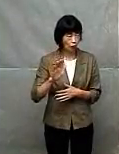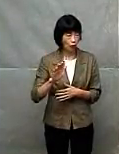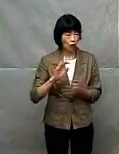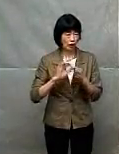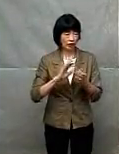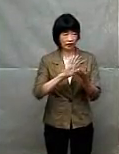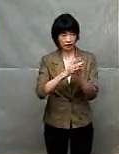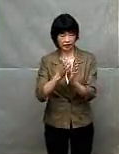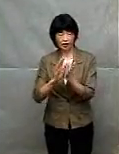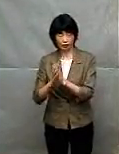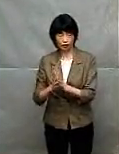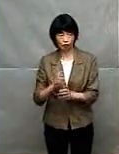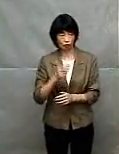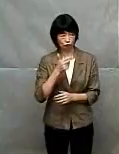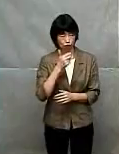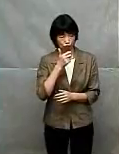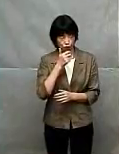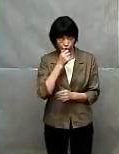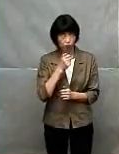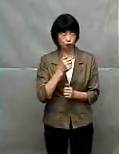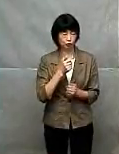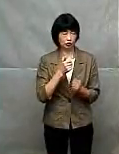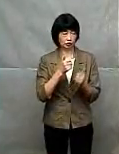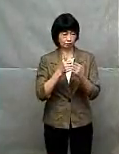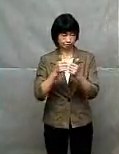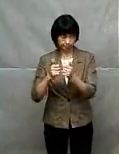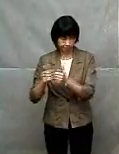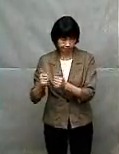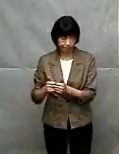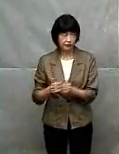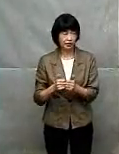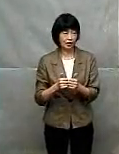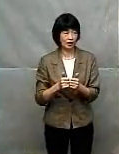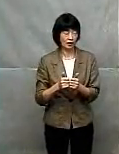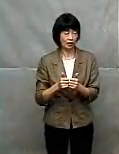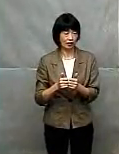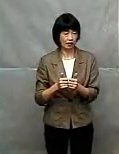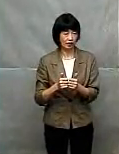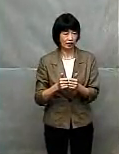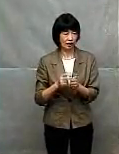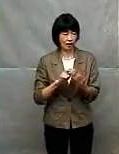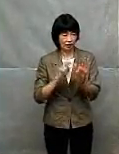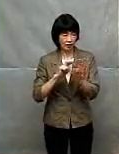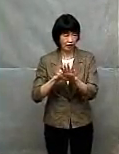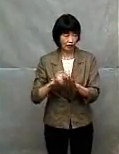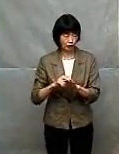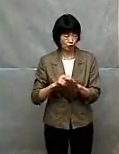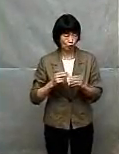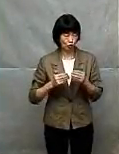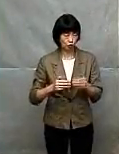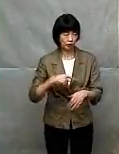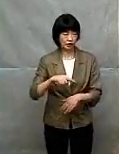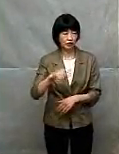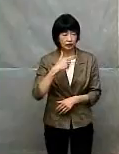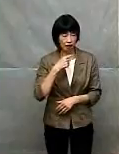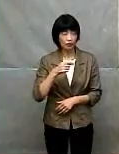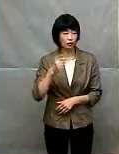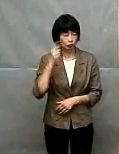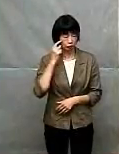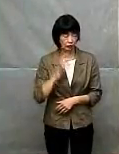も十分に協議をして検討を進めていきたいというふうに考えています